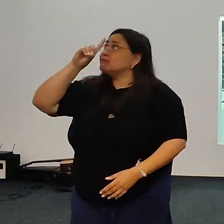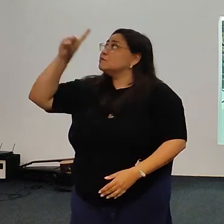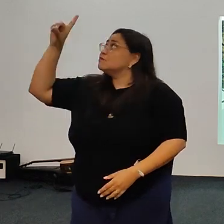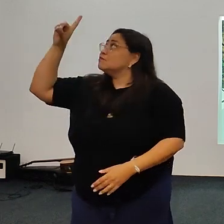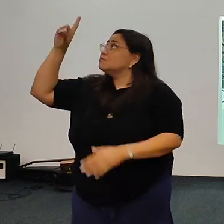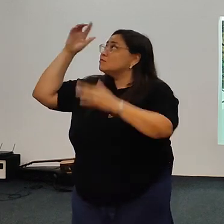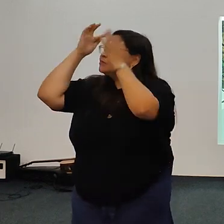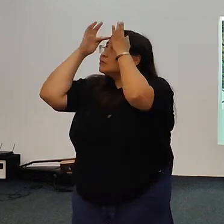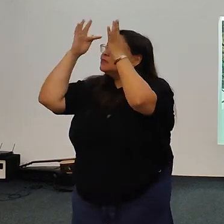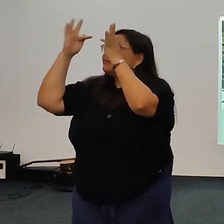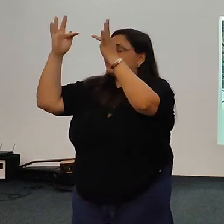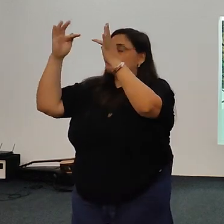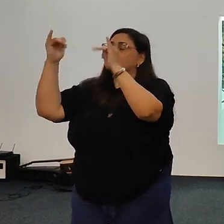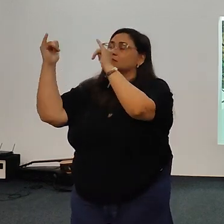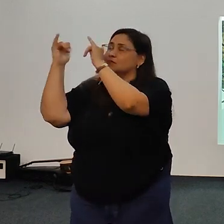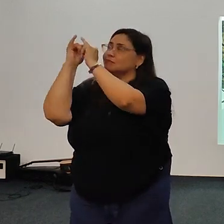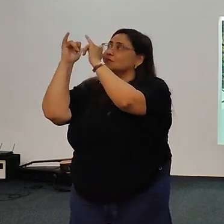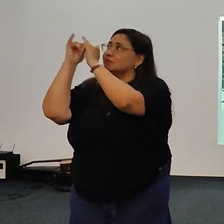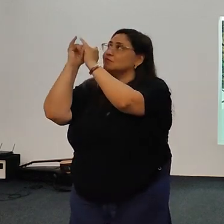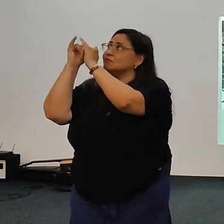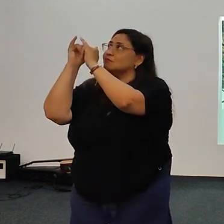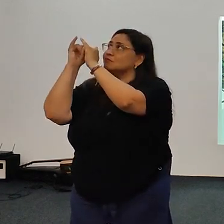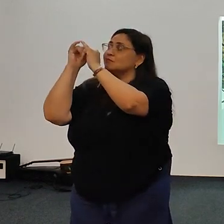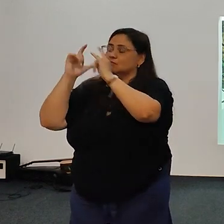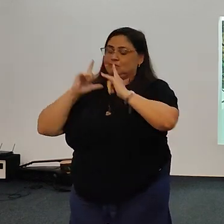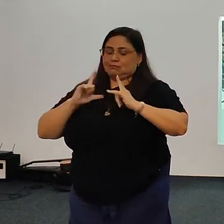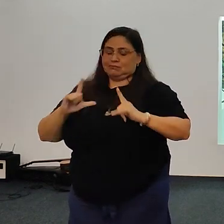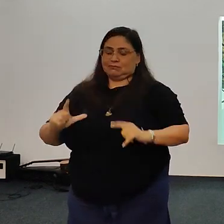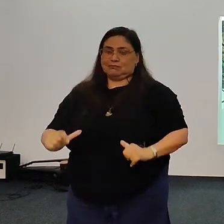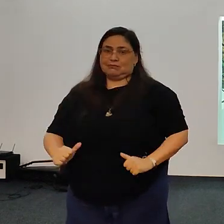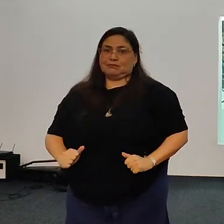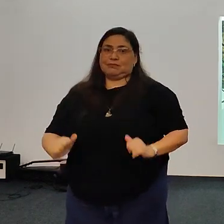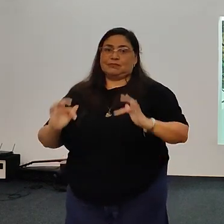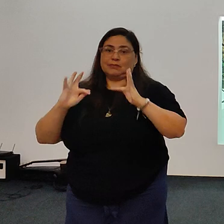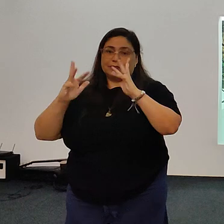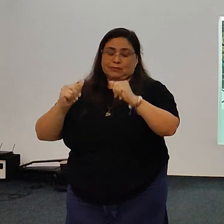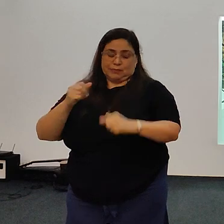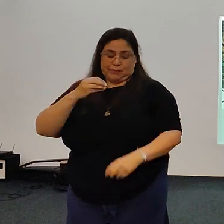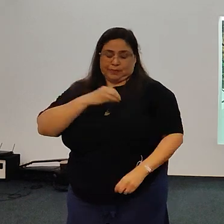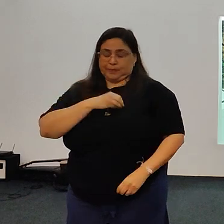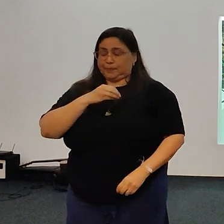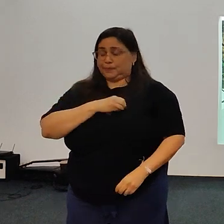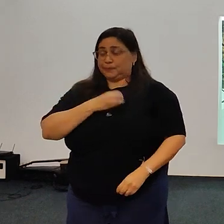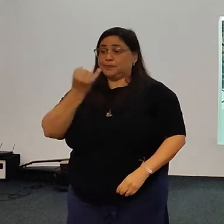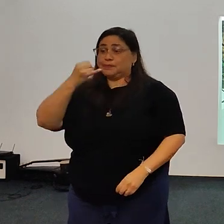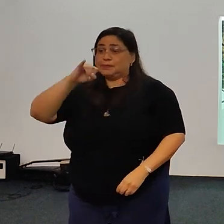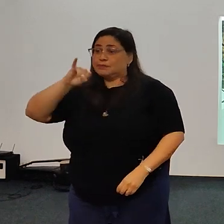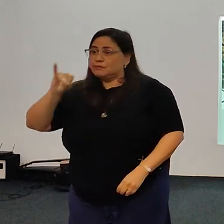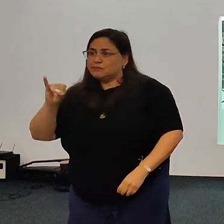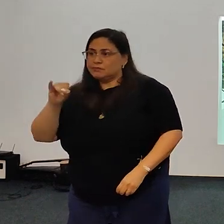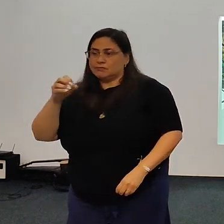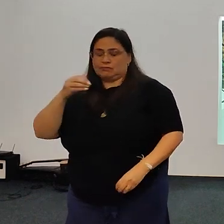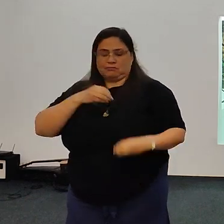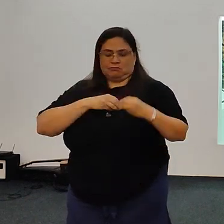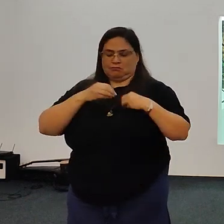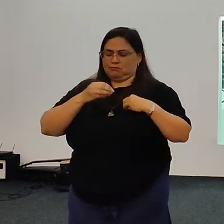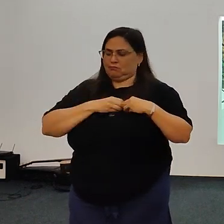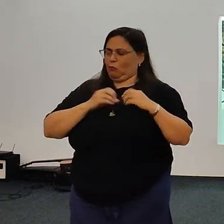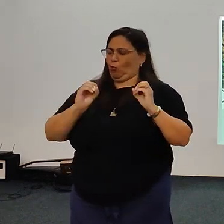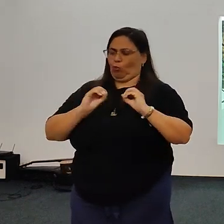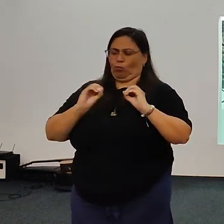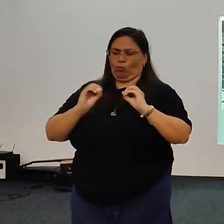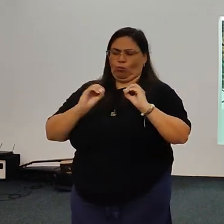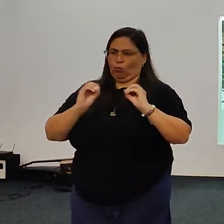e justo para nos perdoar os pecados e nos purificar de toda injustiça. Se afirmarmos que não temos cometido